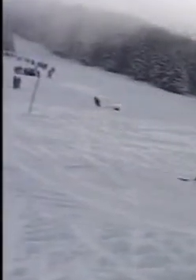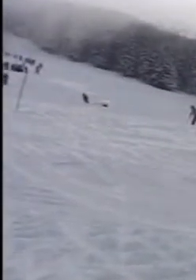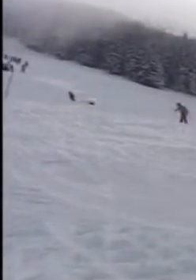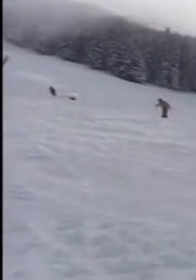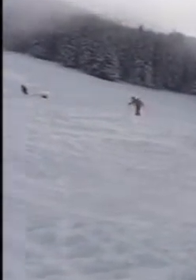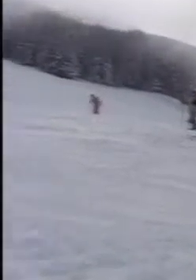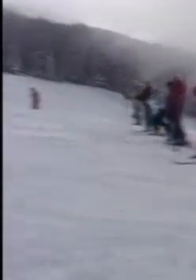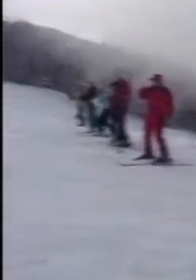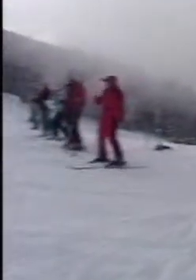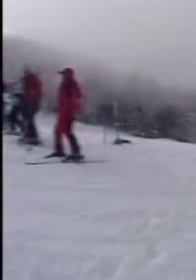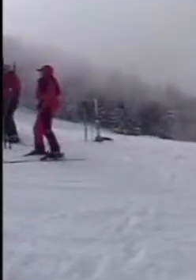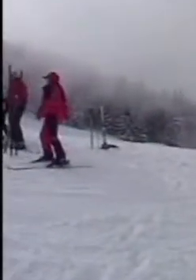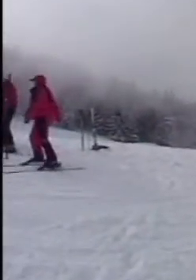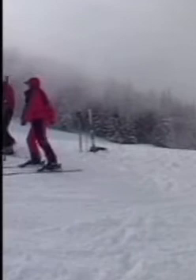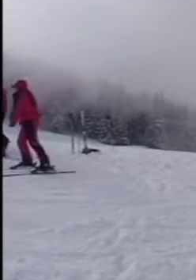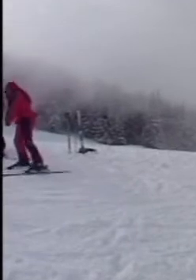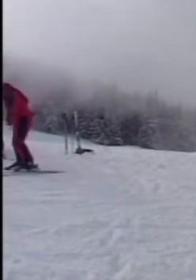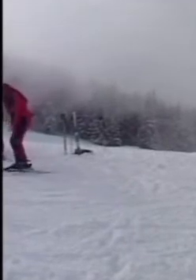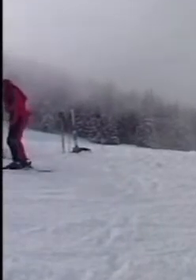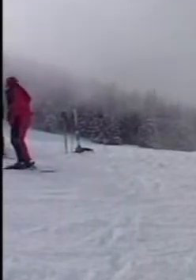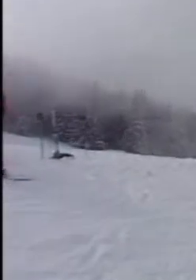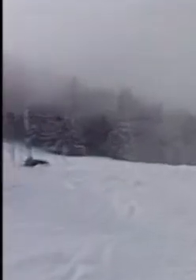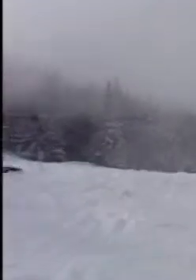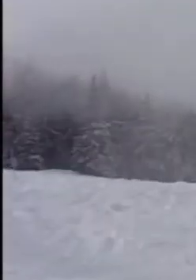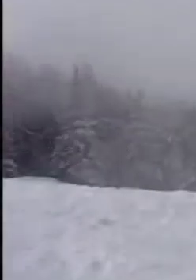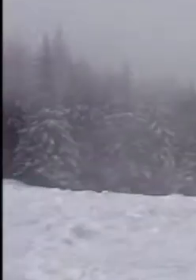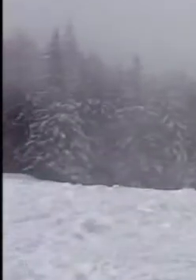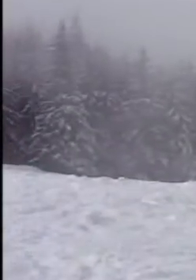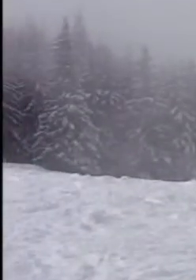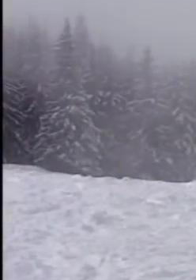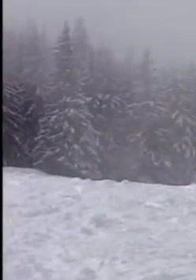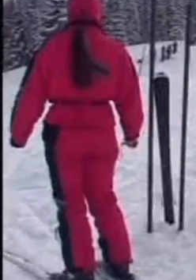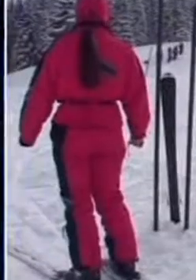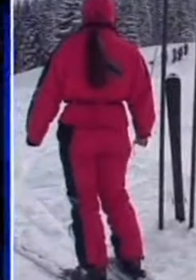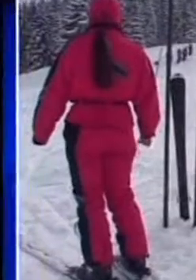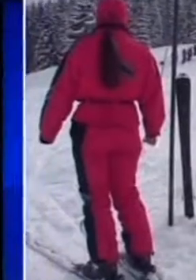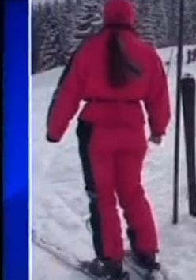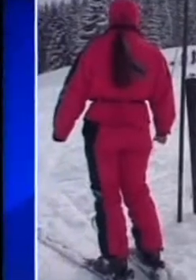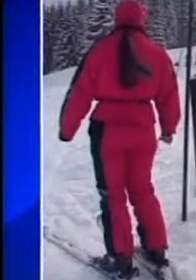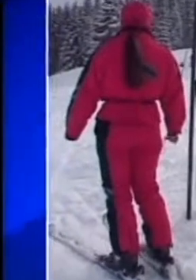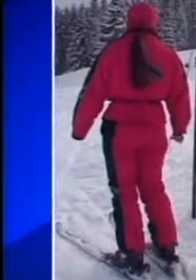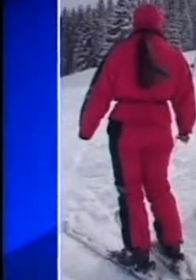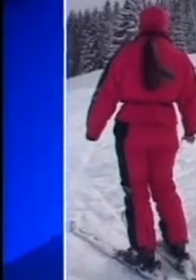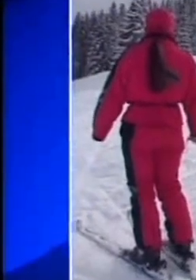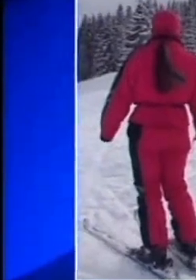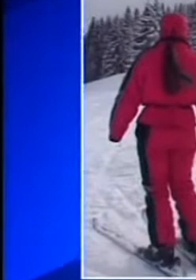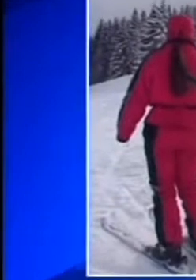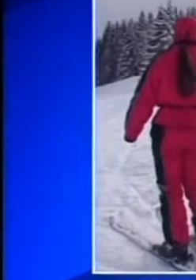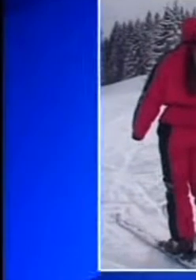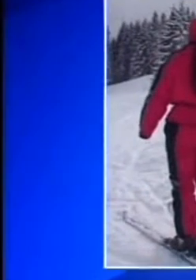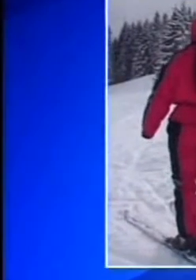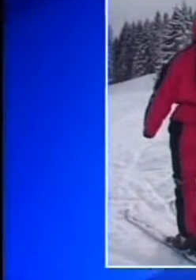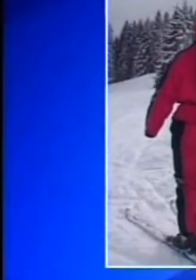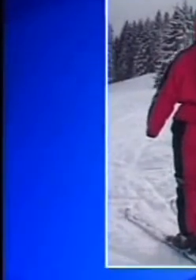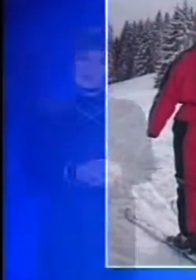colaborarea dintre Academia Națională de Educație Fizică și cum Sport. Cum decurge și colaborarea dintre Catedra Academia Națională de